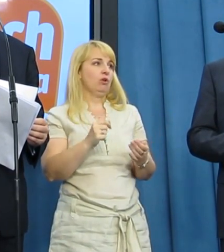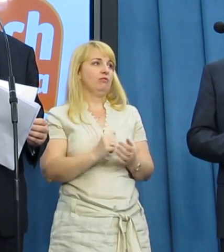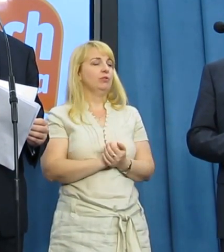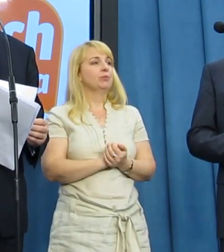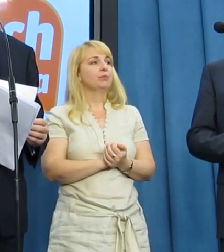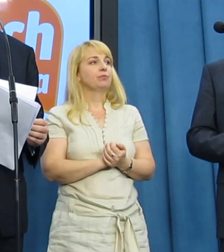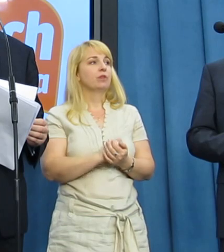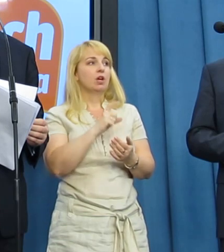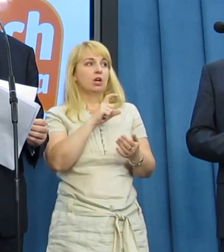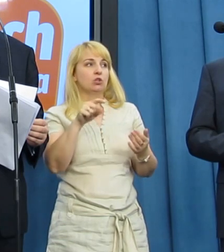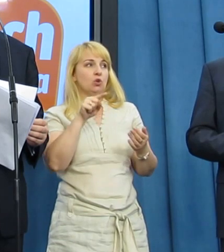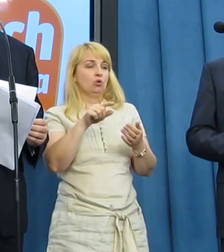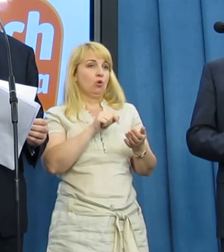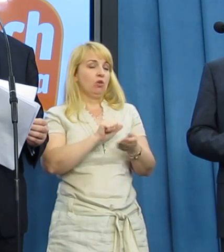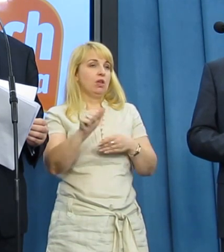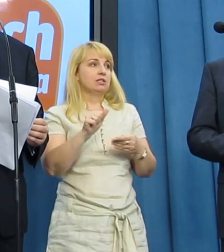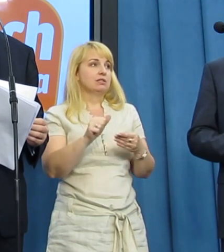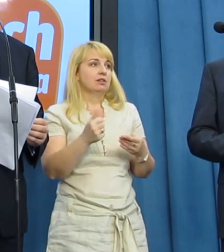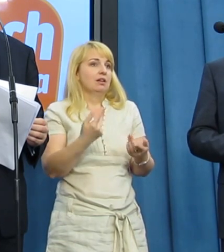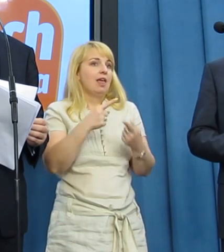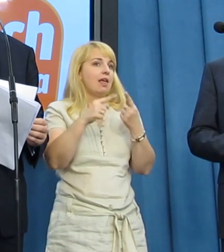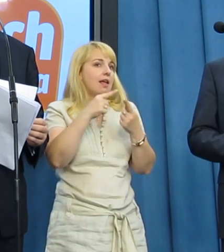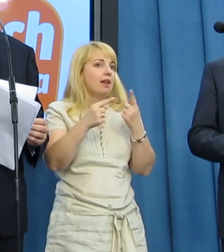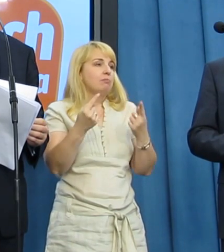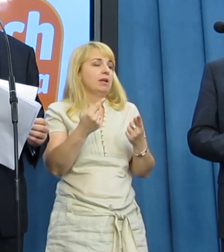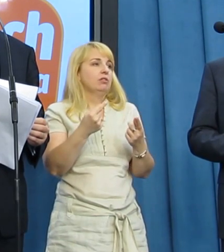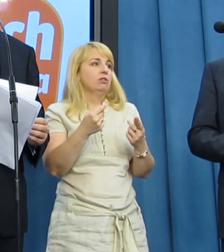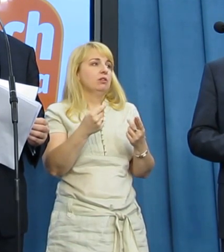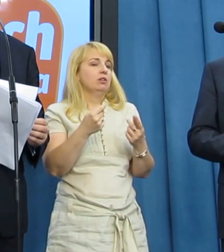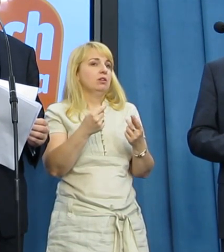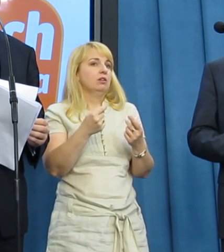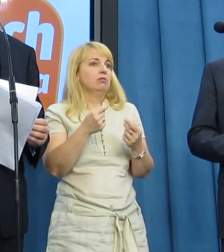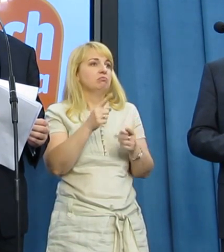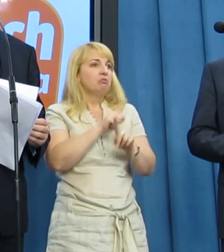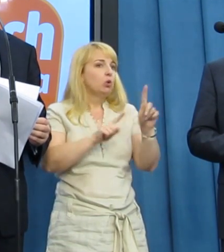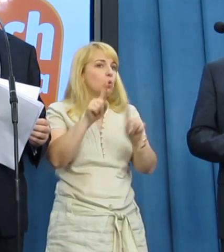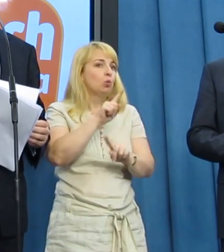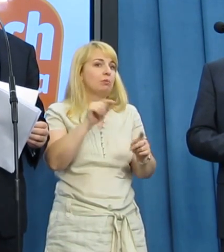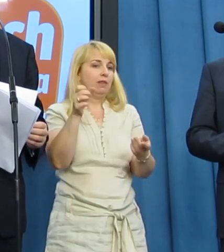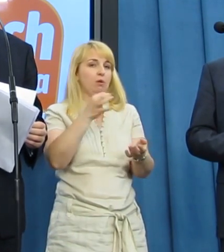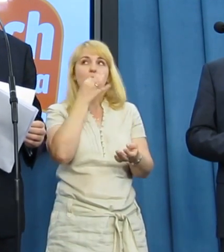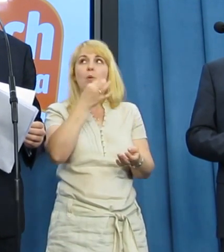Czy to będzie jakiś element wytłumaczenia tych poprawek szczegółowych?